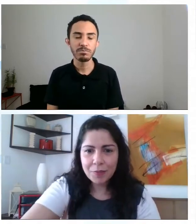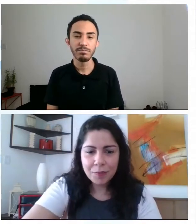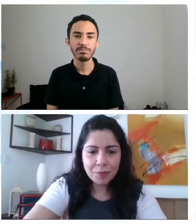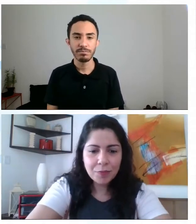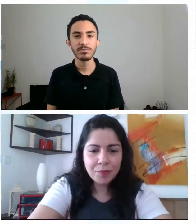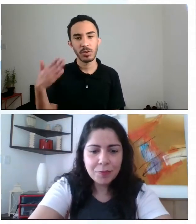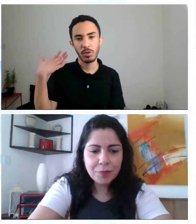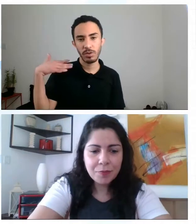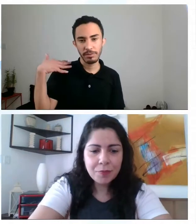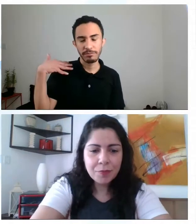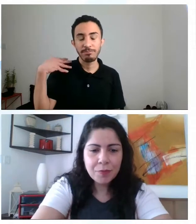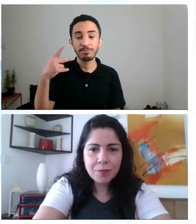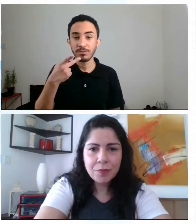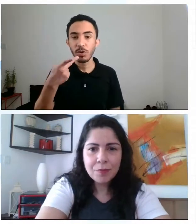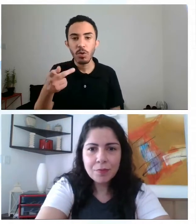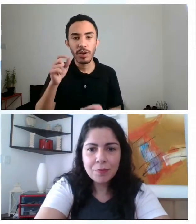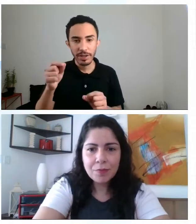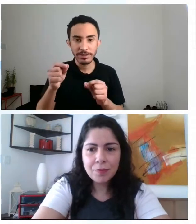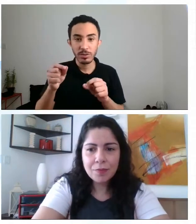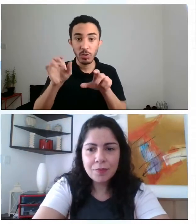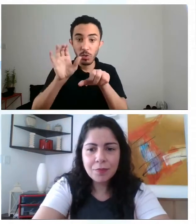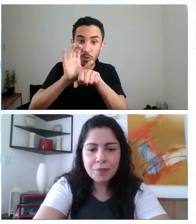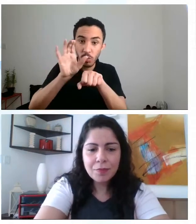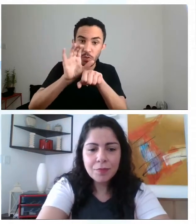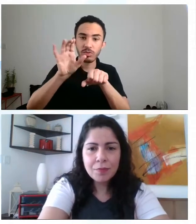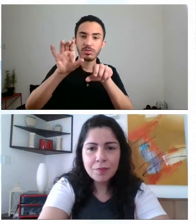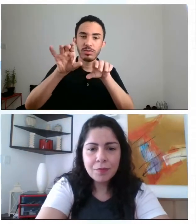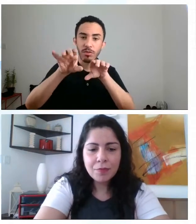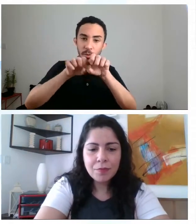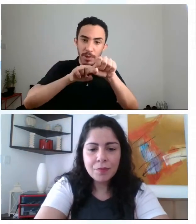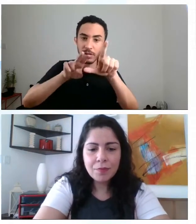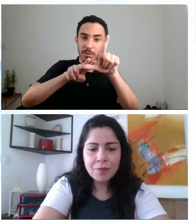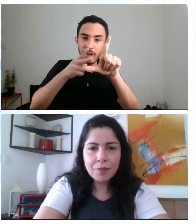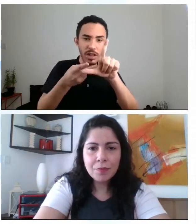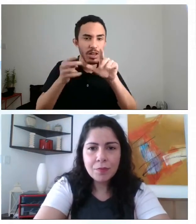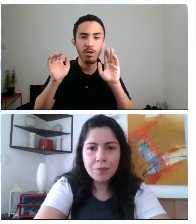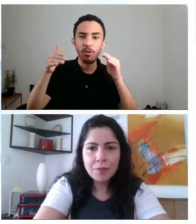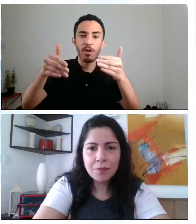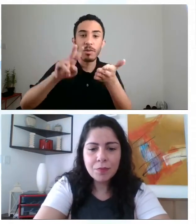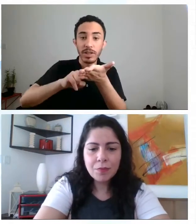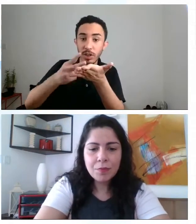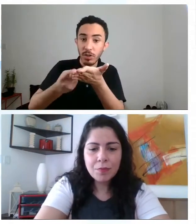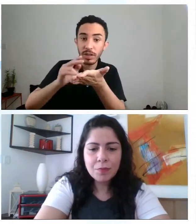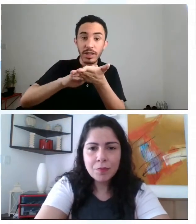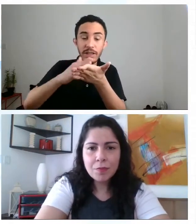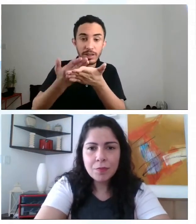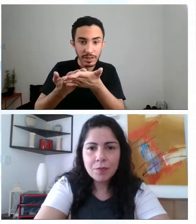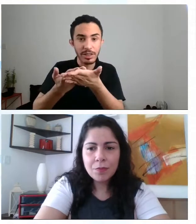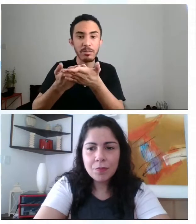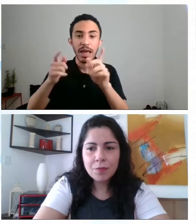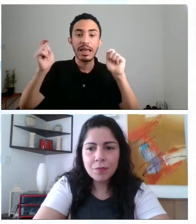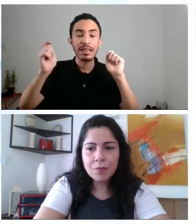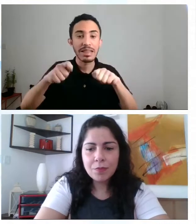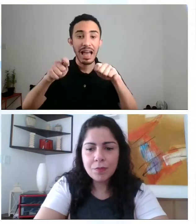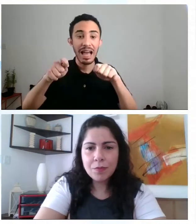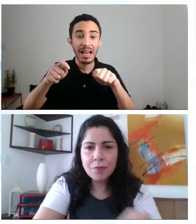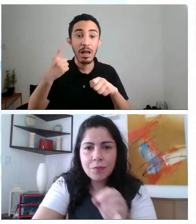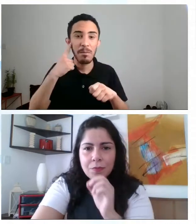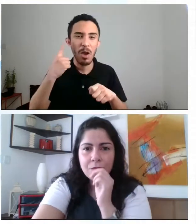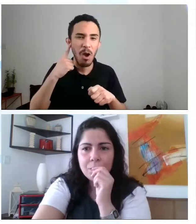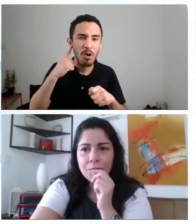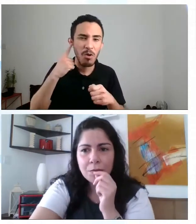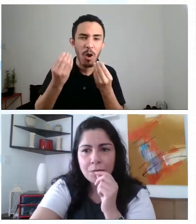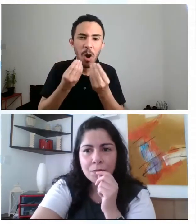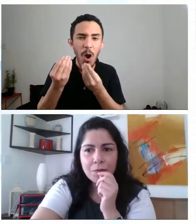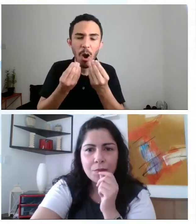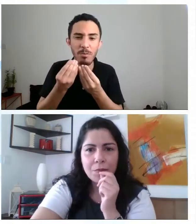Como a Clarissa falou, né, o curso de bacharelado, ele para formar tradutores e intérpretes, e condição auditiva não tem muito a ver